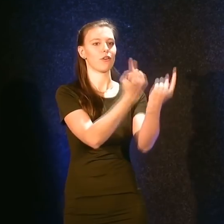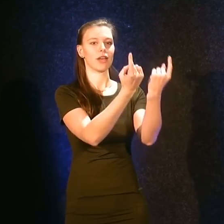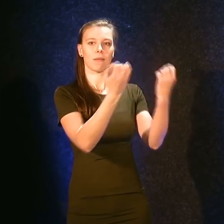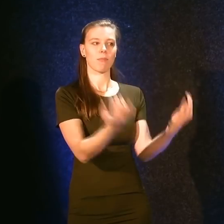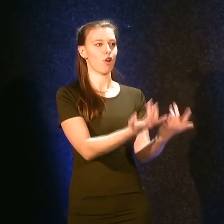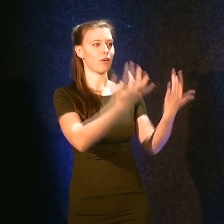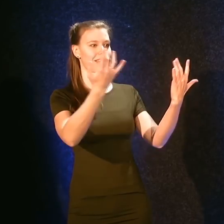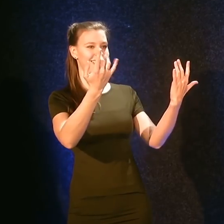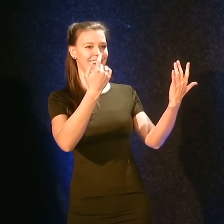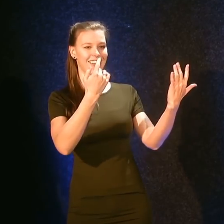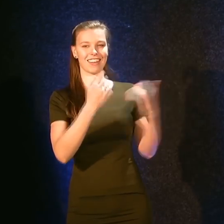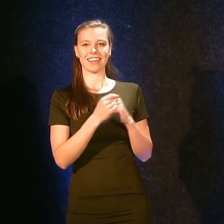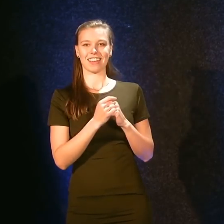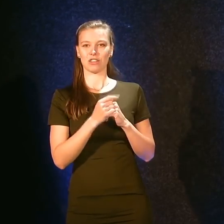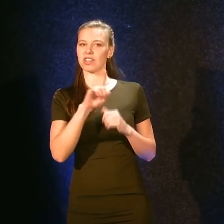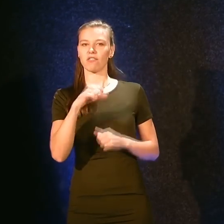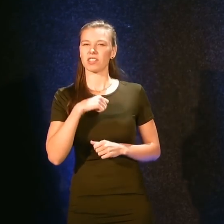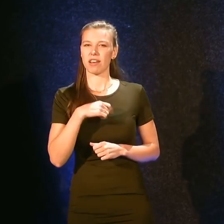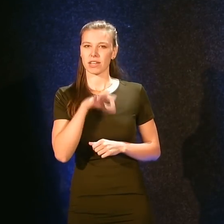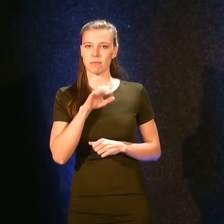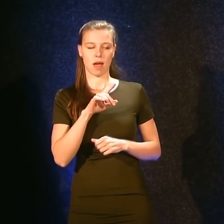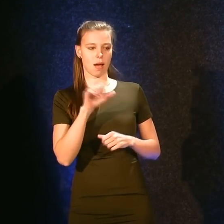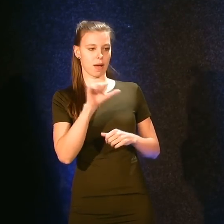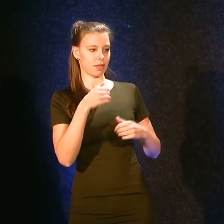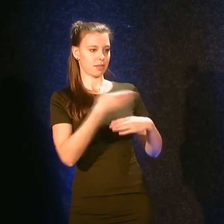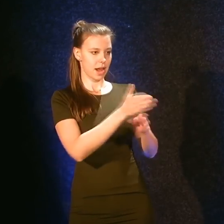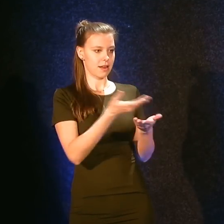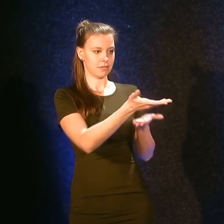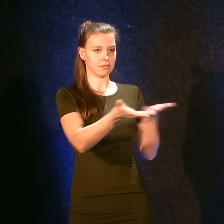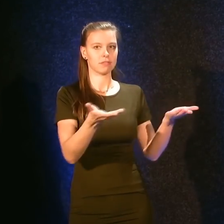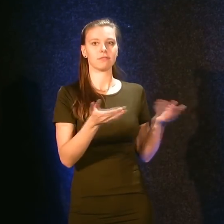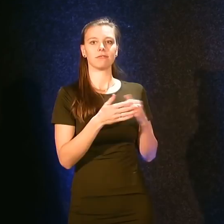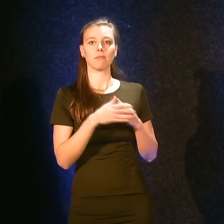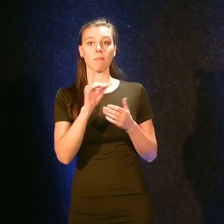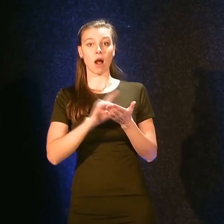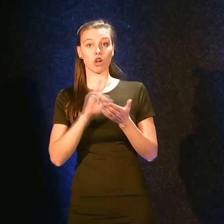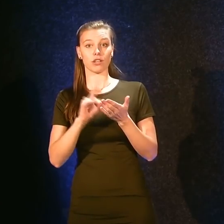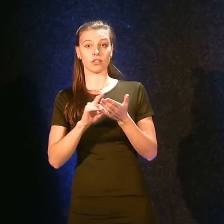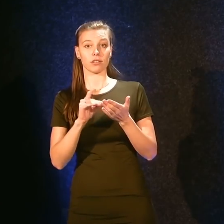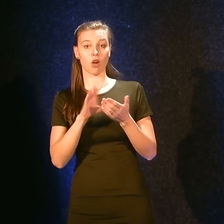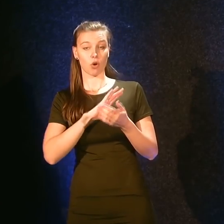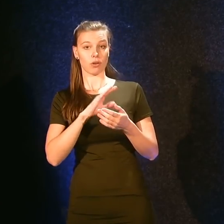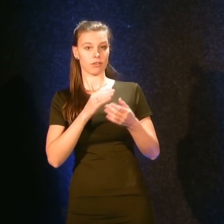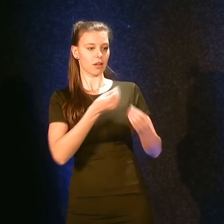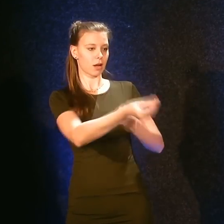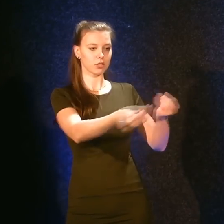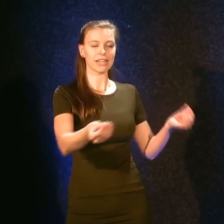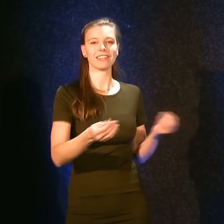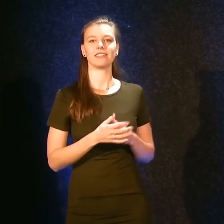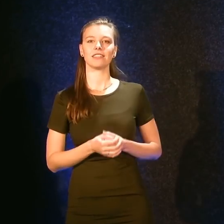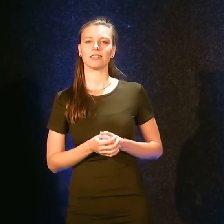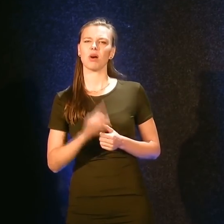jezelf kiest. Paulus stond daar. En hij deelde uit. Maar er komt nog wel iets